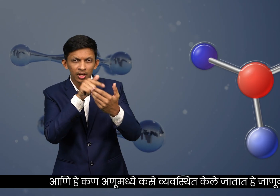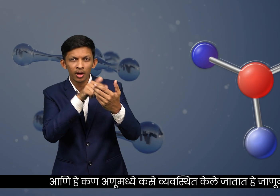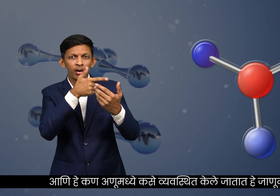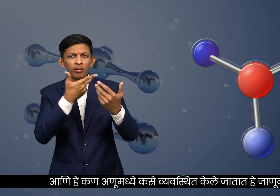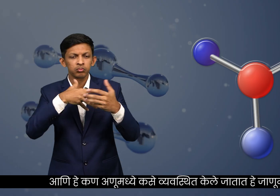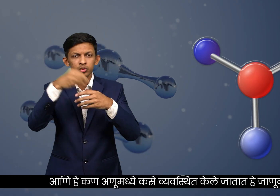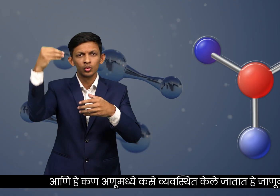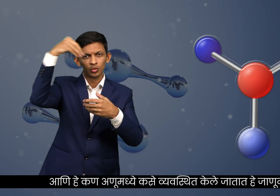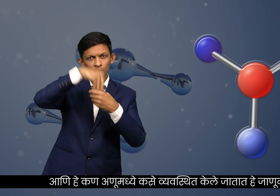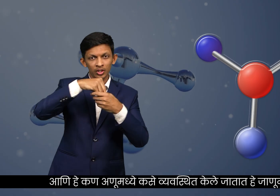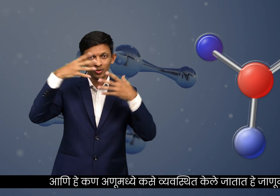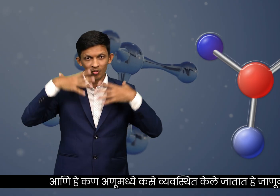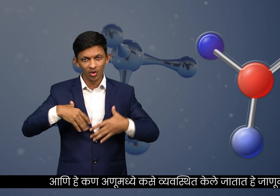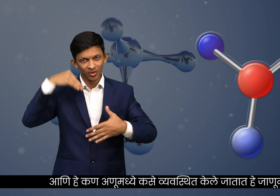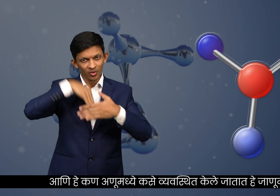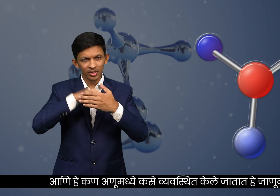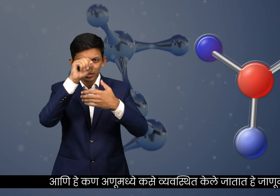जातात हे जाणून घ्यायचं होते.